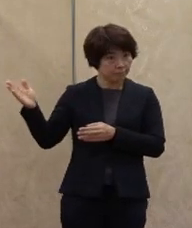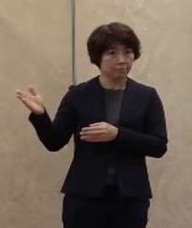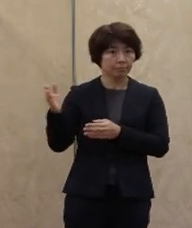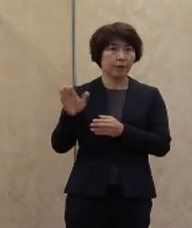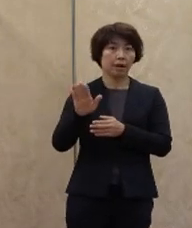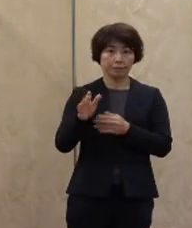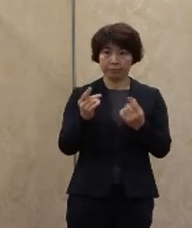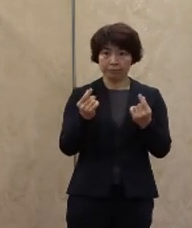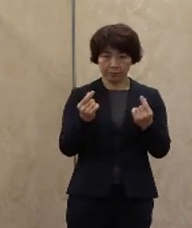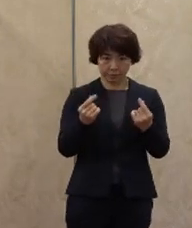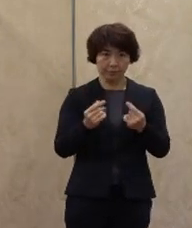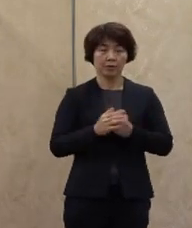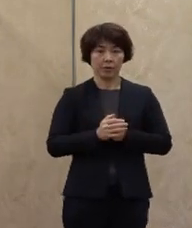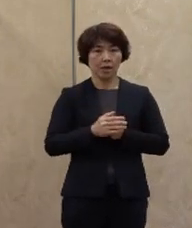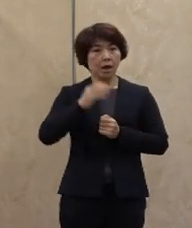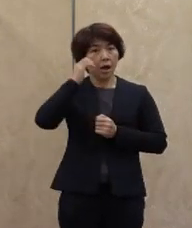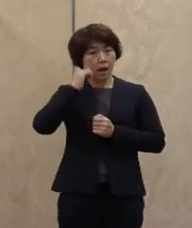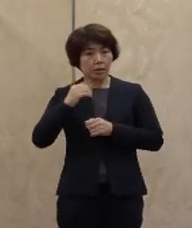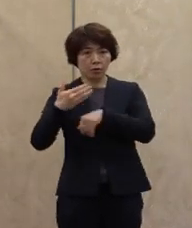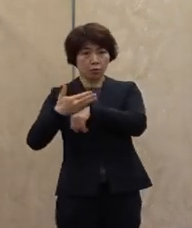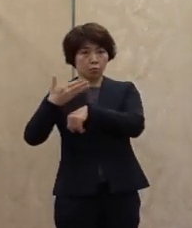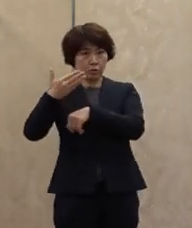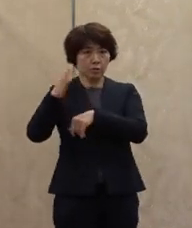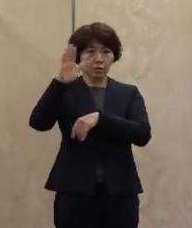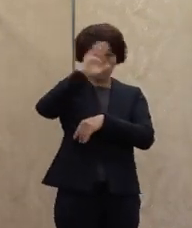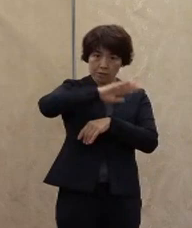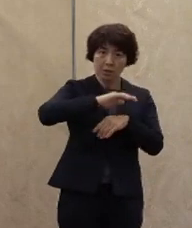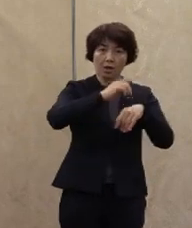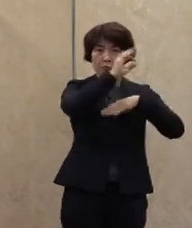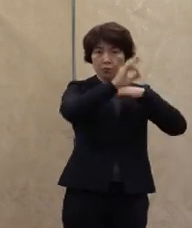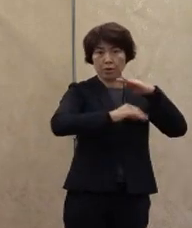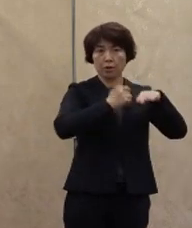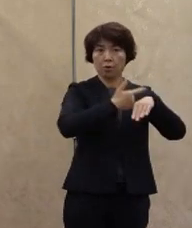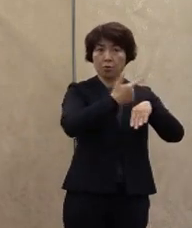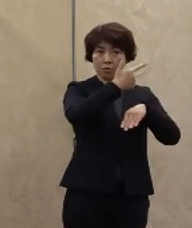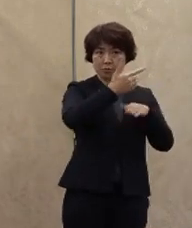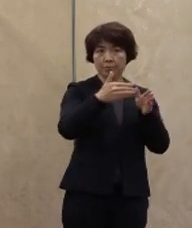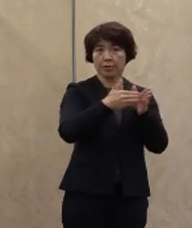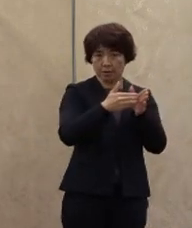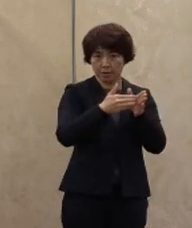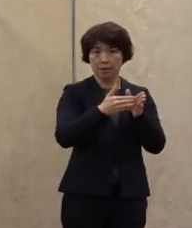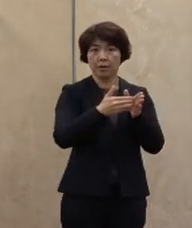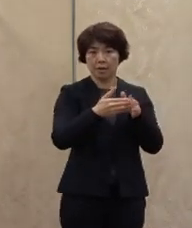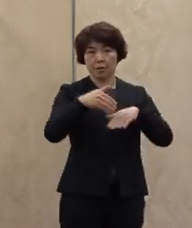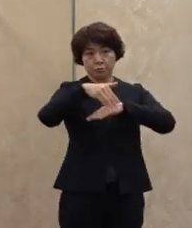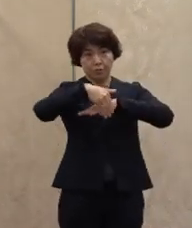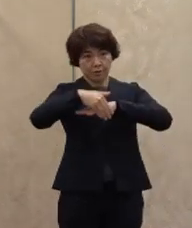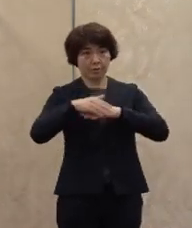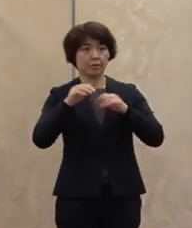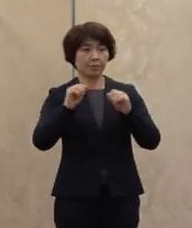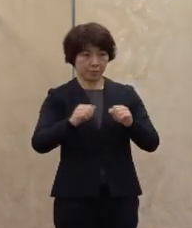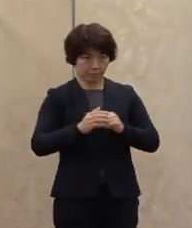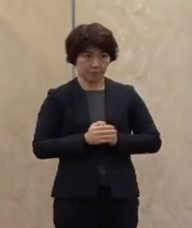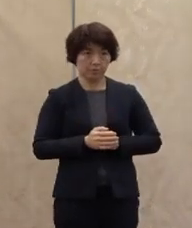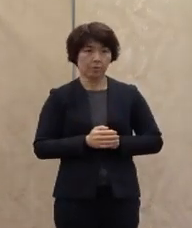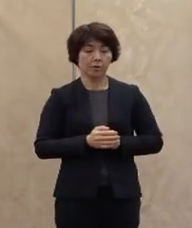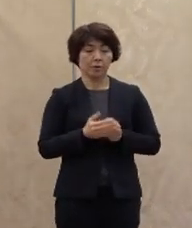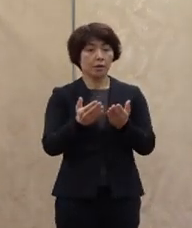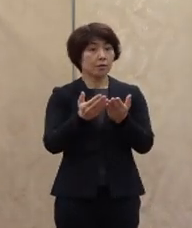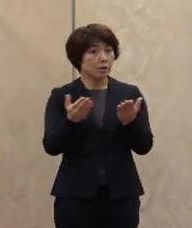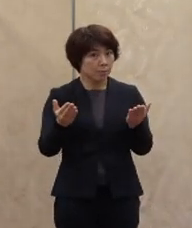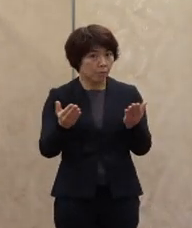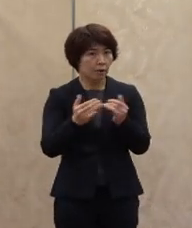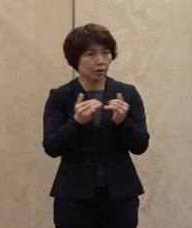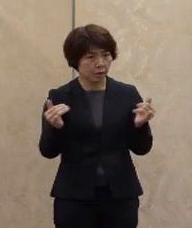0662109525、朝の9時から夜の19時まで、受け付けていますので、この店舗の皆